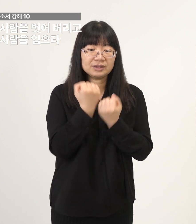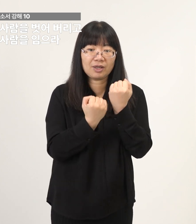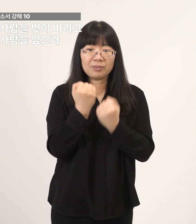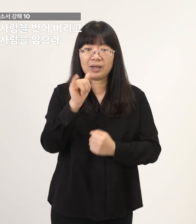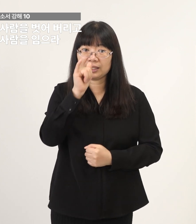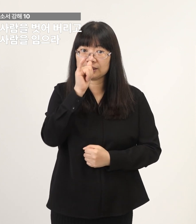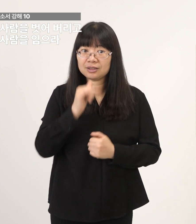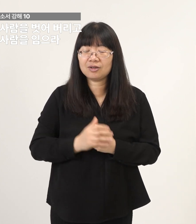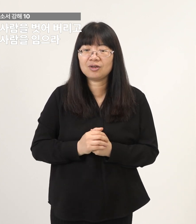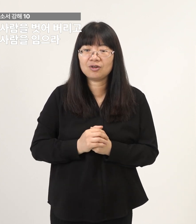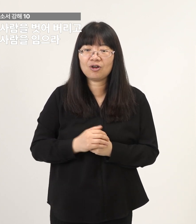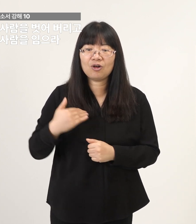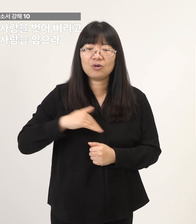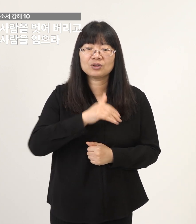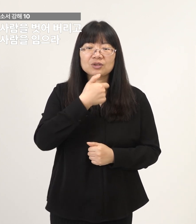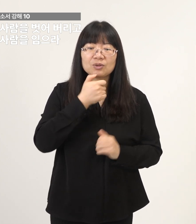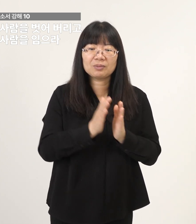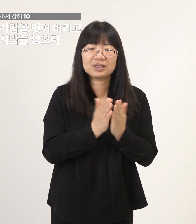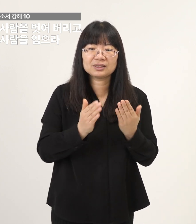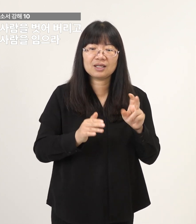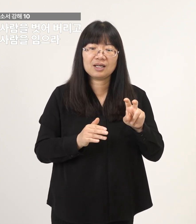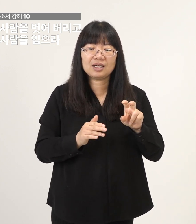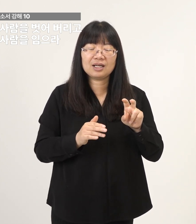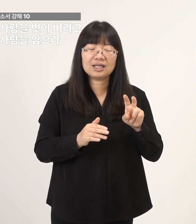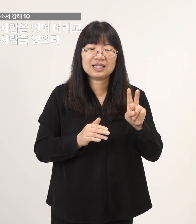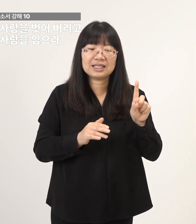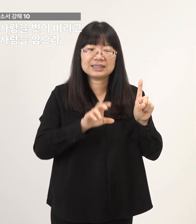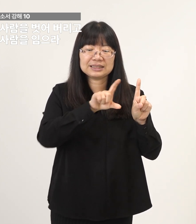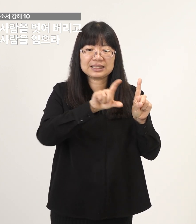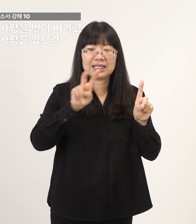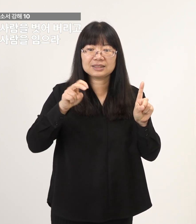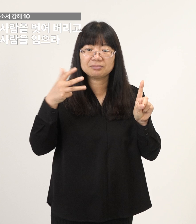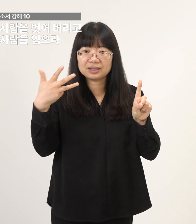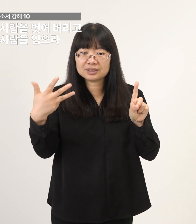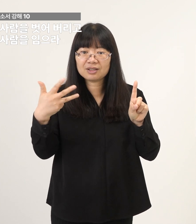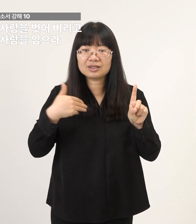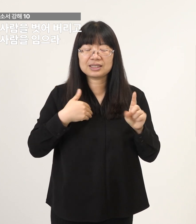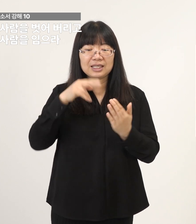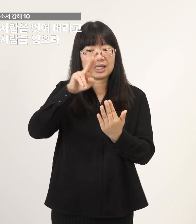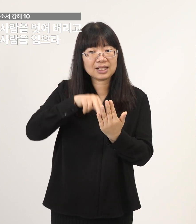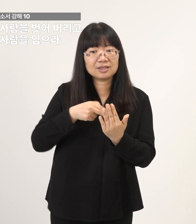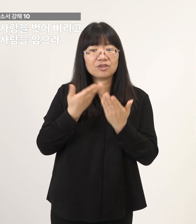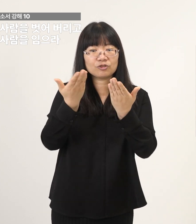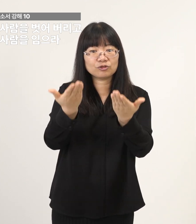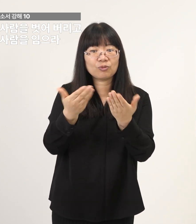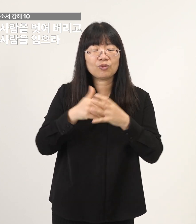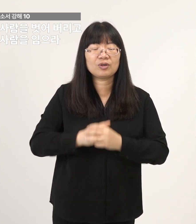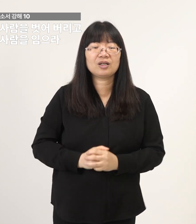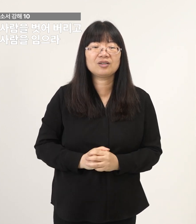설명했어요. 우리 로마서 1장 28절을 한번 볼까요? 제가 읽겠습니다.